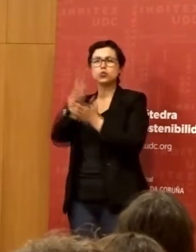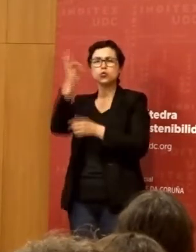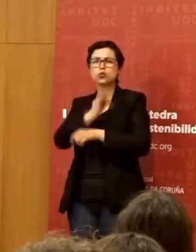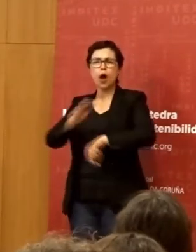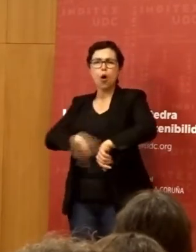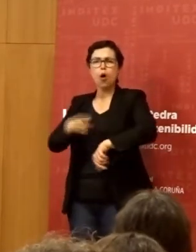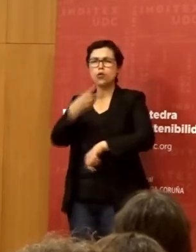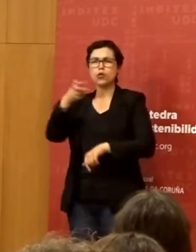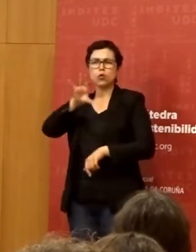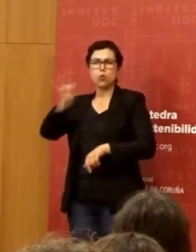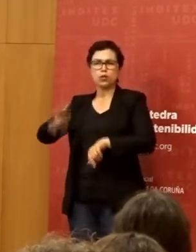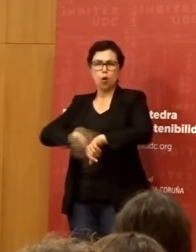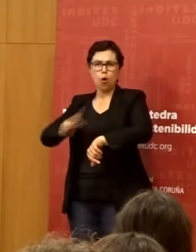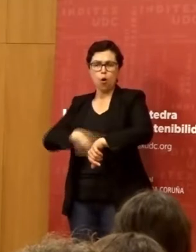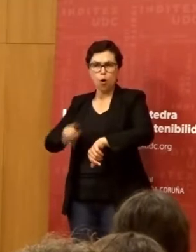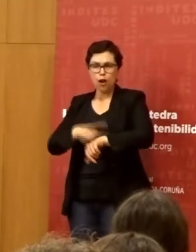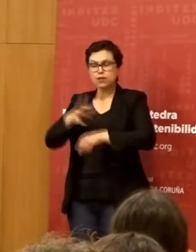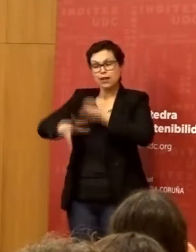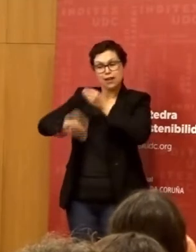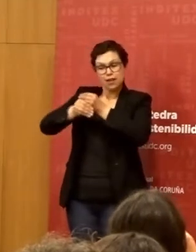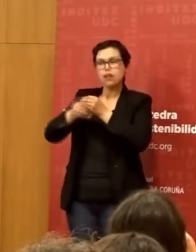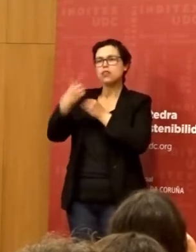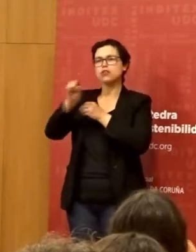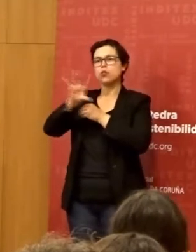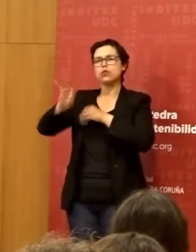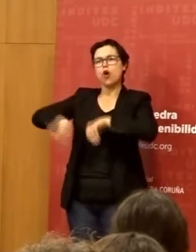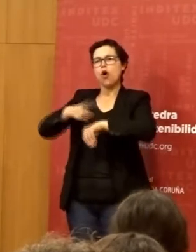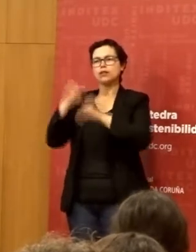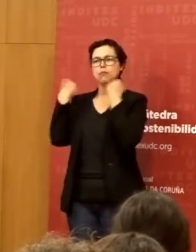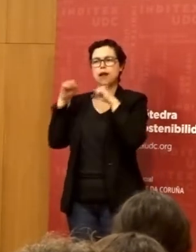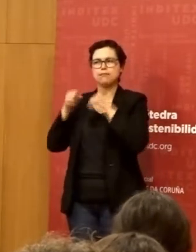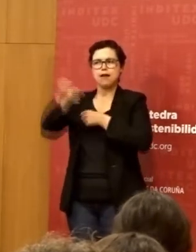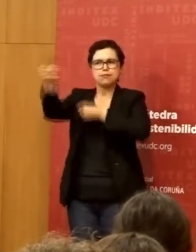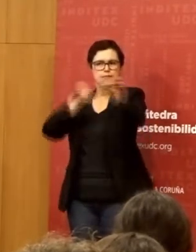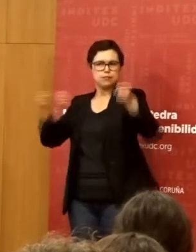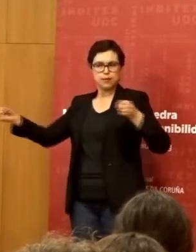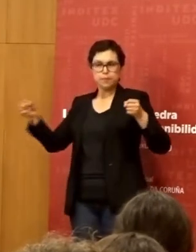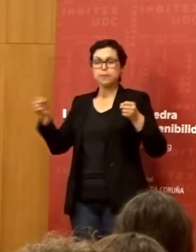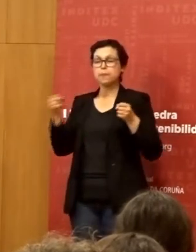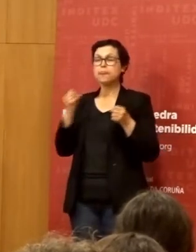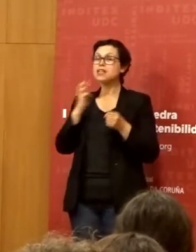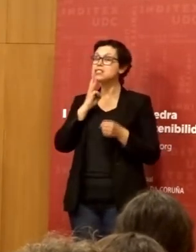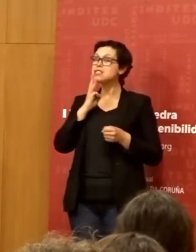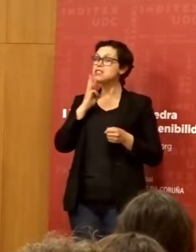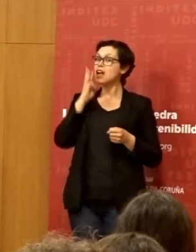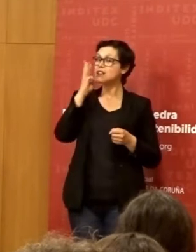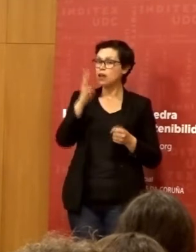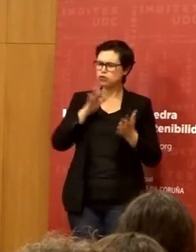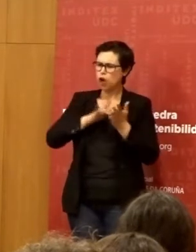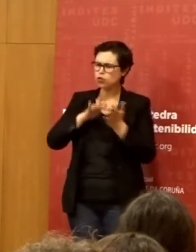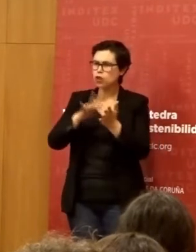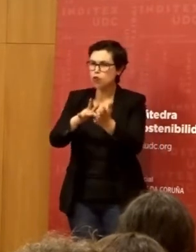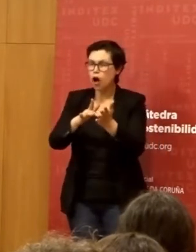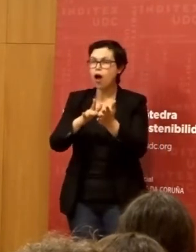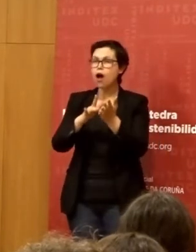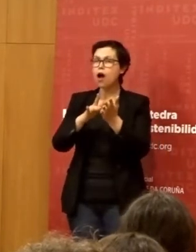250 horas, completado por 150 horas de prácticas en empresas, y en las 3 ediciones que este curso se desarrolló,